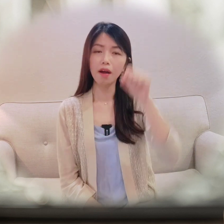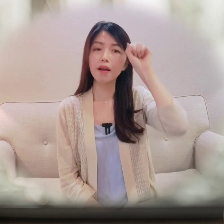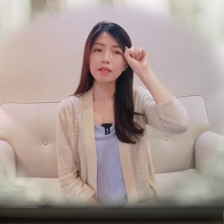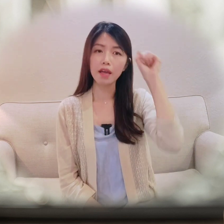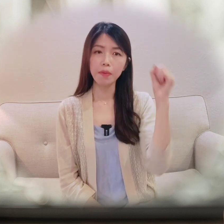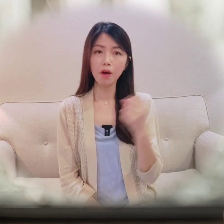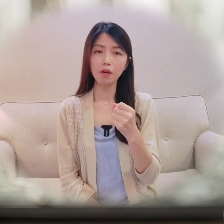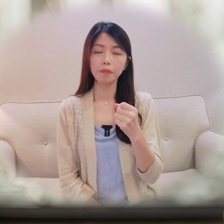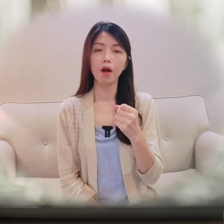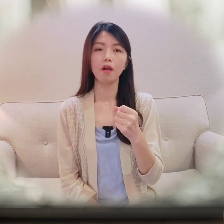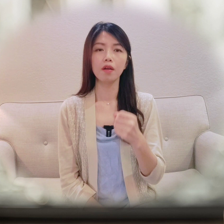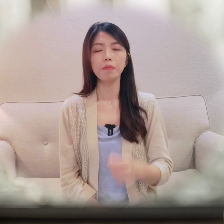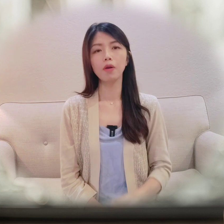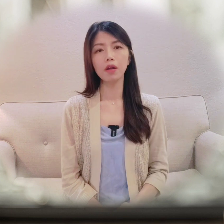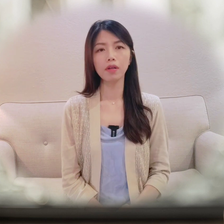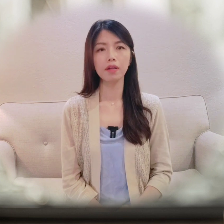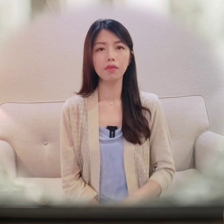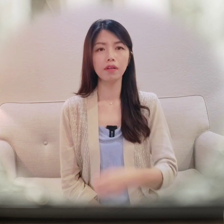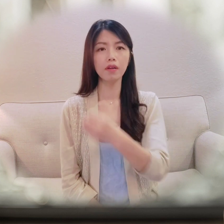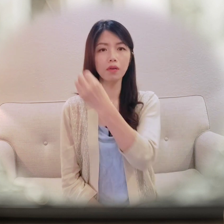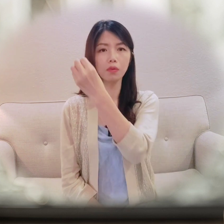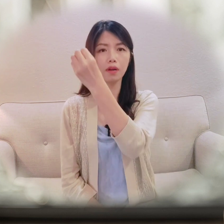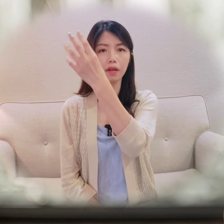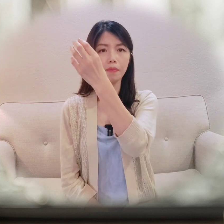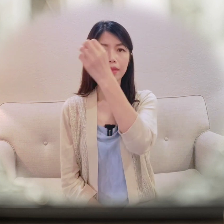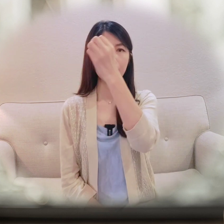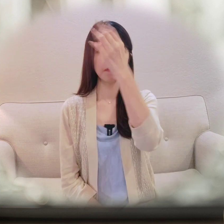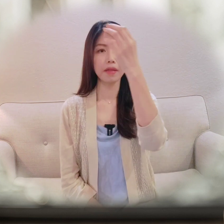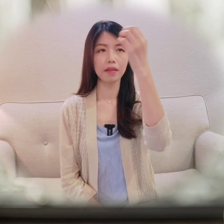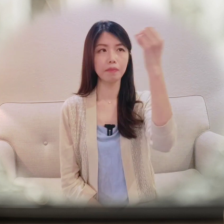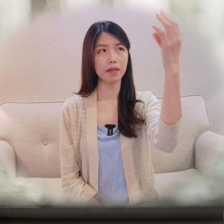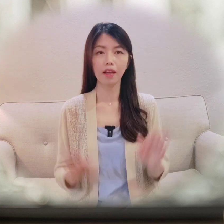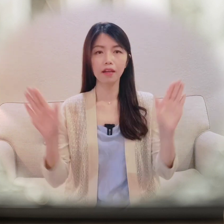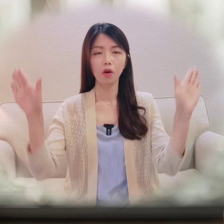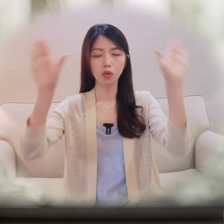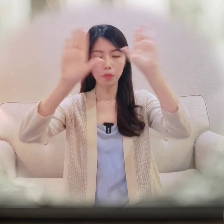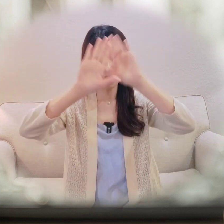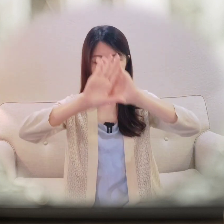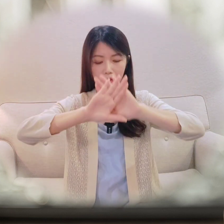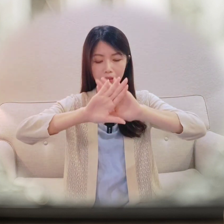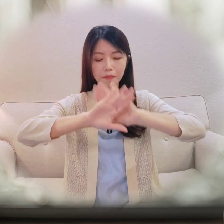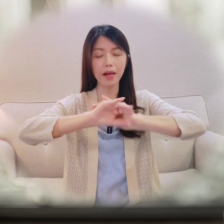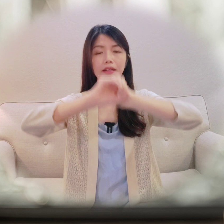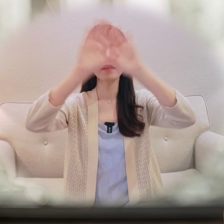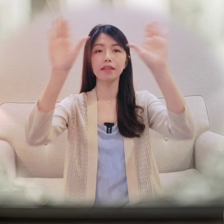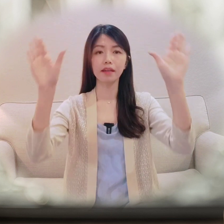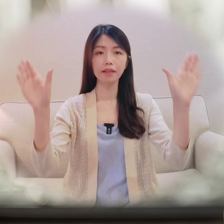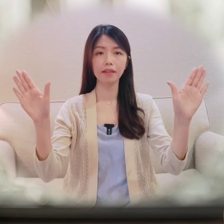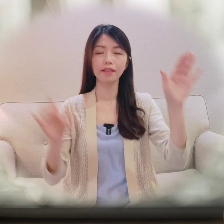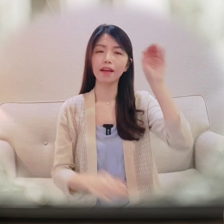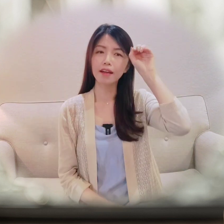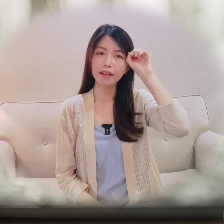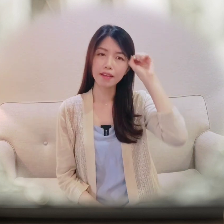새벽, 새벽 별. 별이라고 하는 뜻의 수어는요, 손을 이렇게 반짝반짝반짝 어둠을